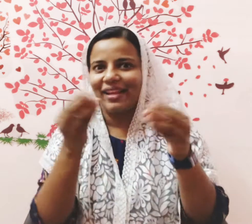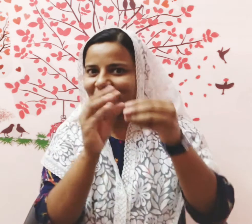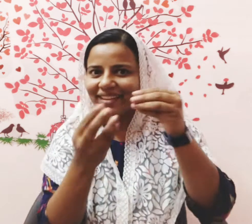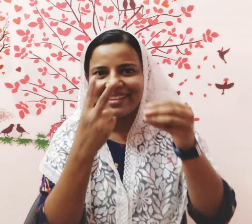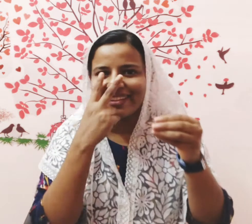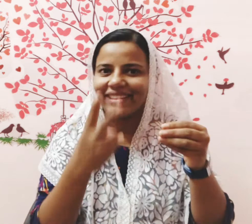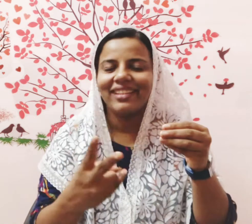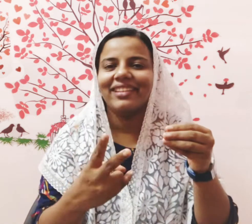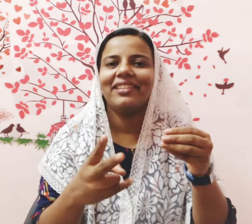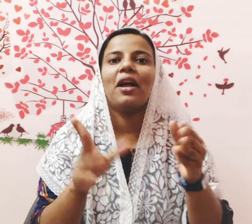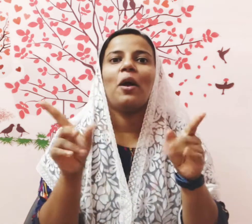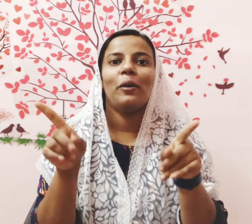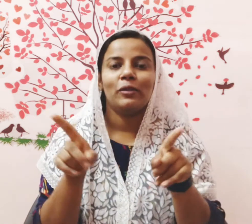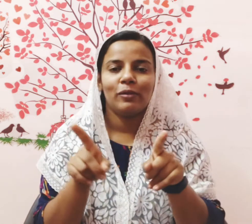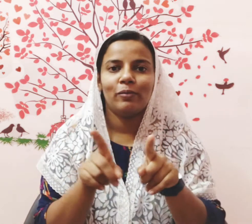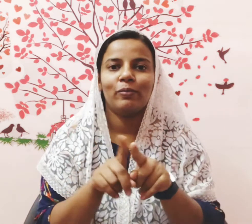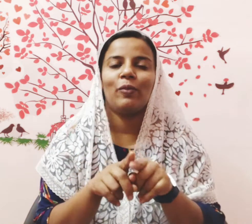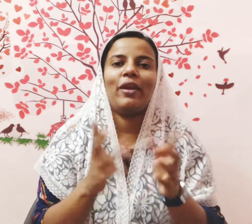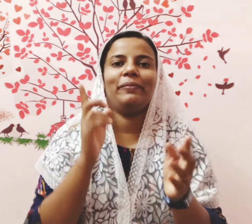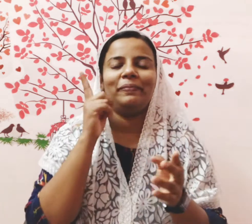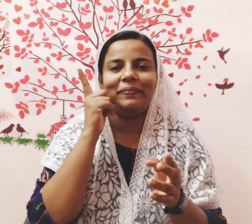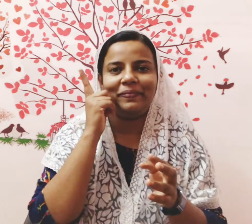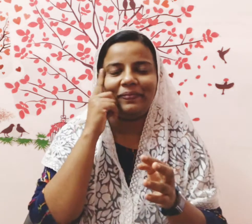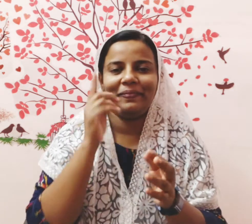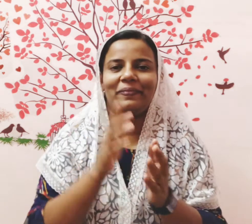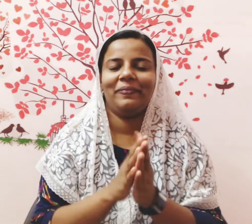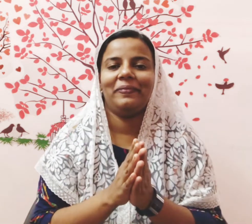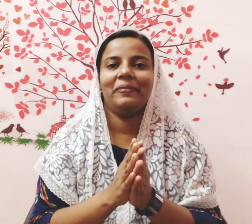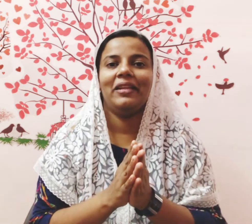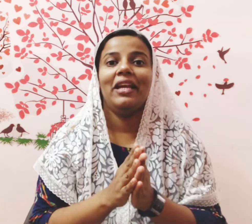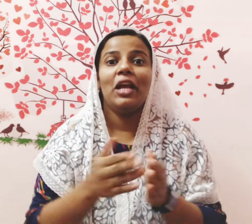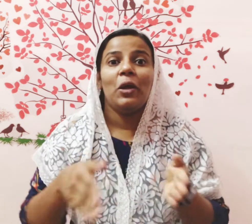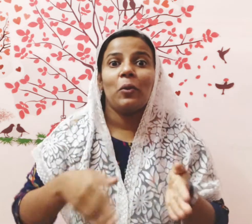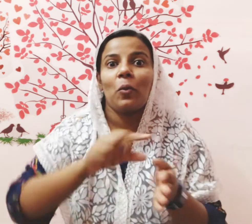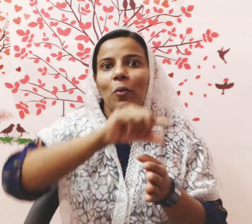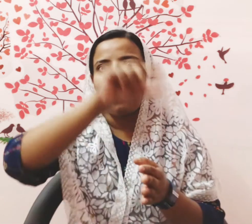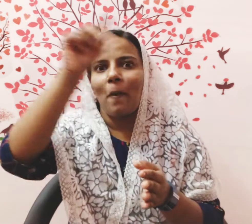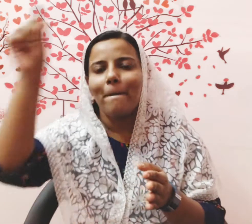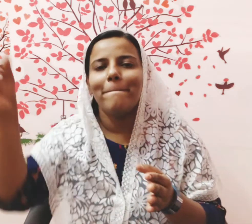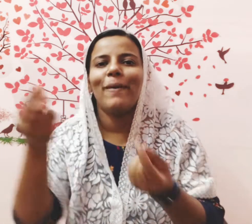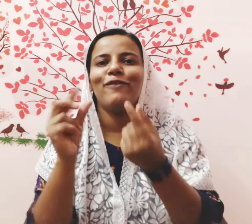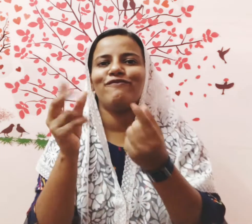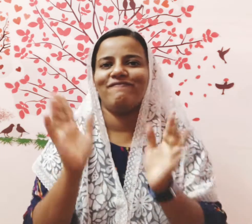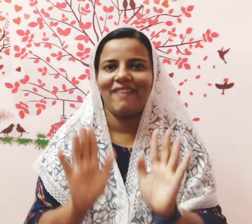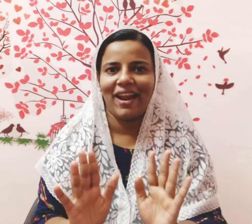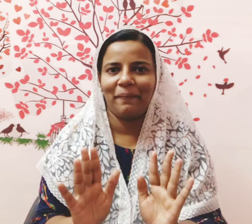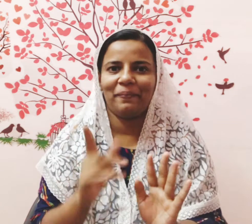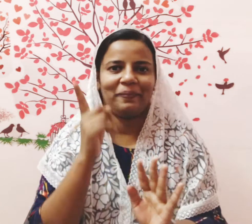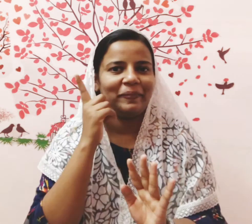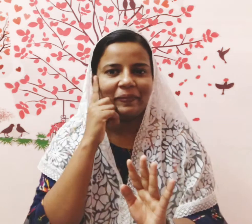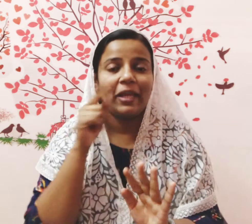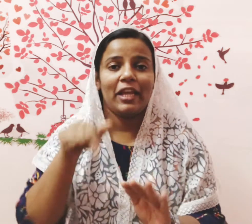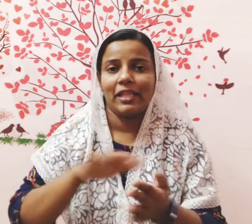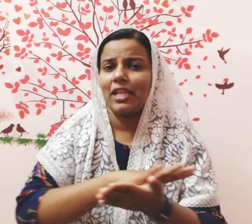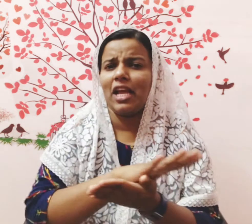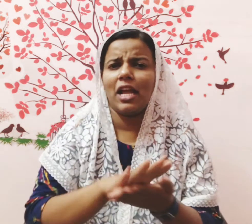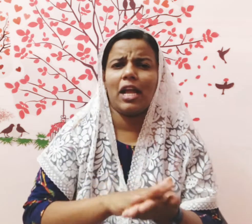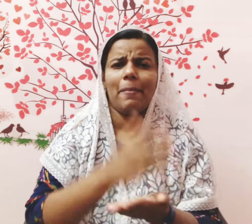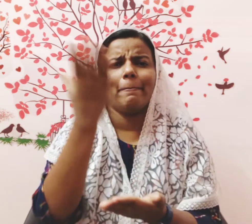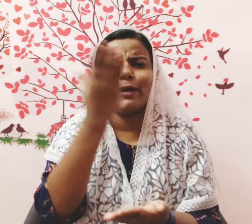മുന്തിരിങ്ങ തൂങ്ങിക്കിടക്കുന്നത്. അപ്പം മുന്തിരി വള്ളിയിലല്ല അമ്മ ഫലം കായ്ക്കുന്നത്, പിന്നെയോ കൊമ്പുകളിലാ ഫലം കായ്ക്കുന്നത്. ഇന്ന് പരിശുദ്ധാത്മാവ് നമ്മളെ